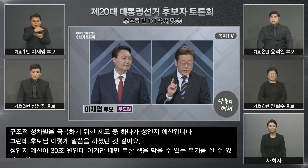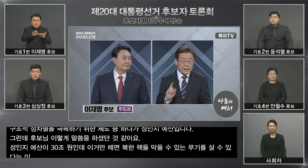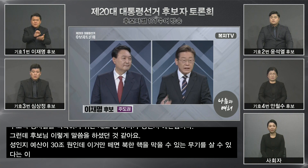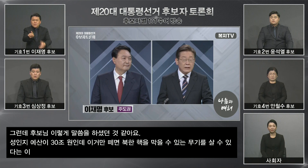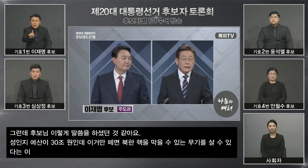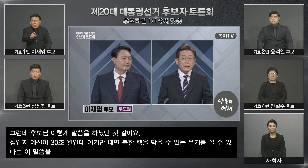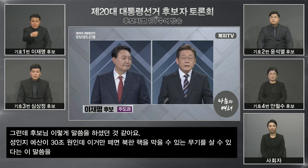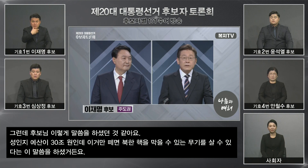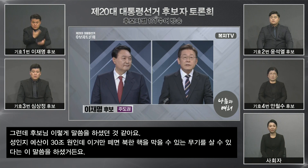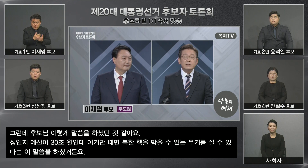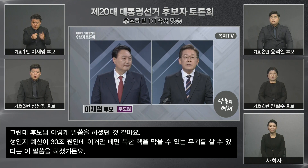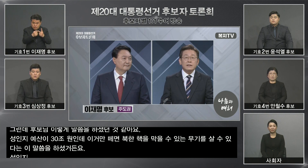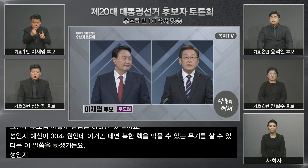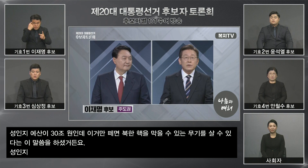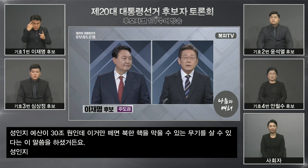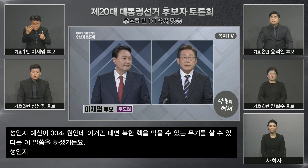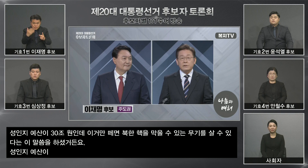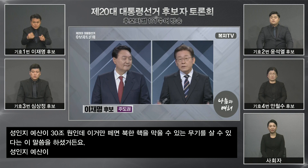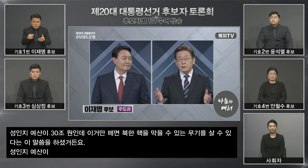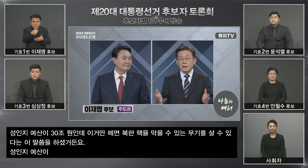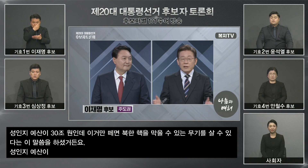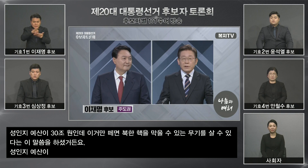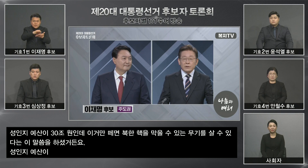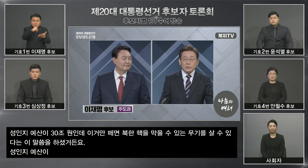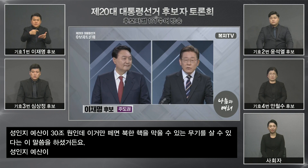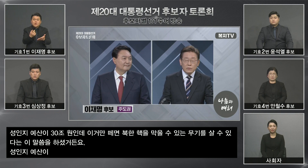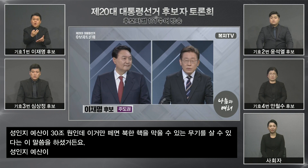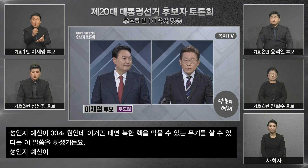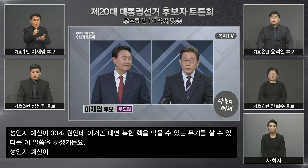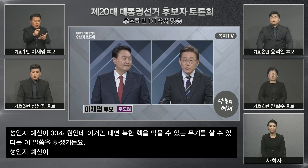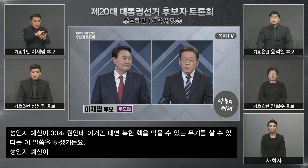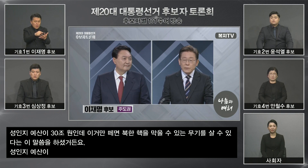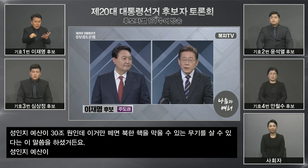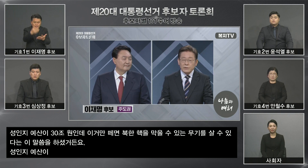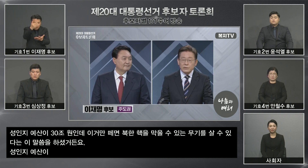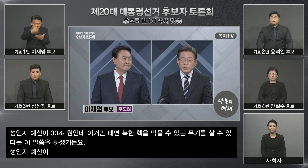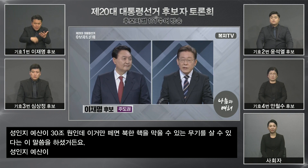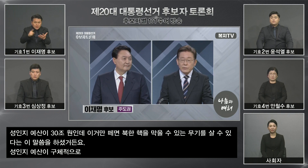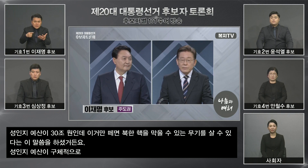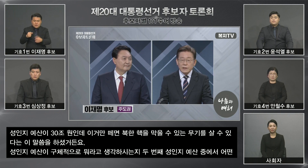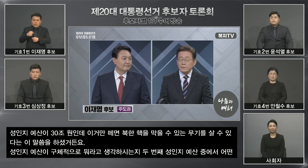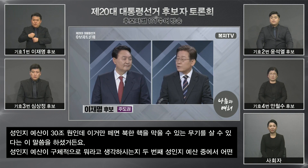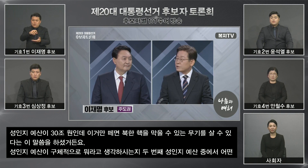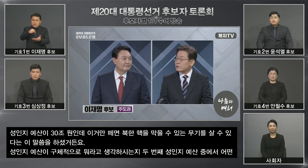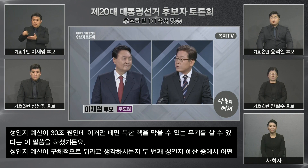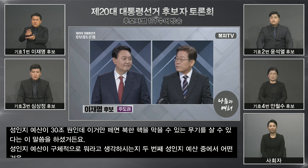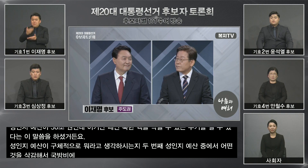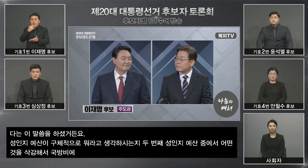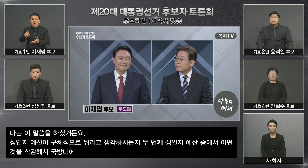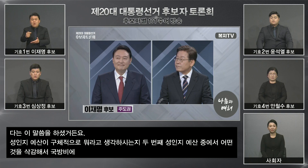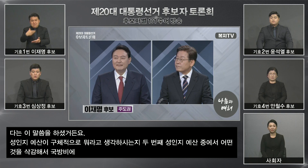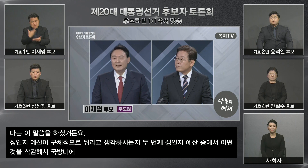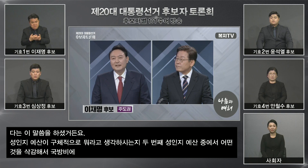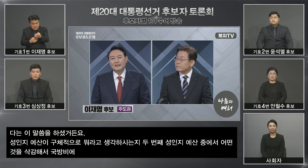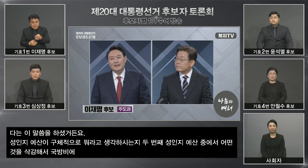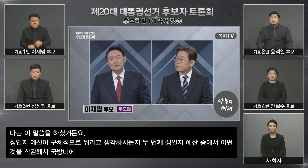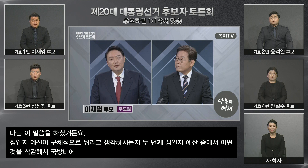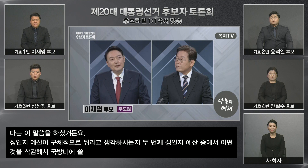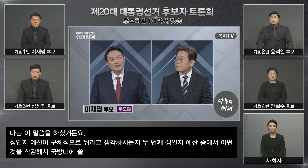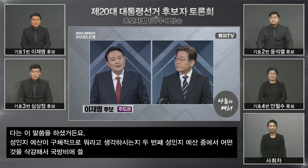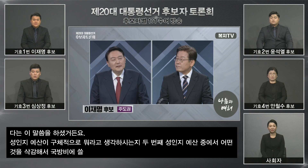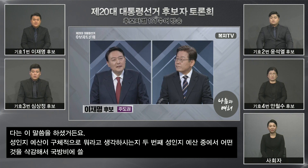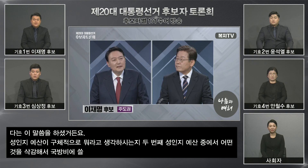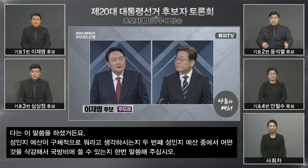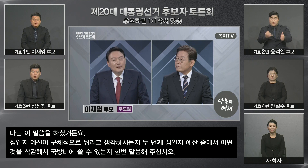두 번째, 성인지 예산 중에서 어떤 걸 삭감해가지고 국방비에 쓸 수 있는지 한번 말씀해 주시죠. 아니